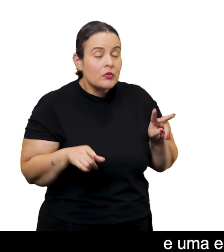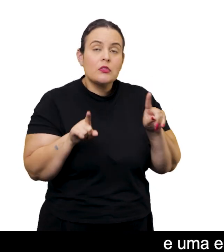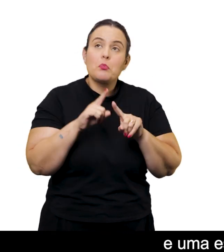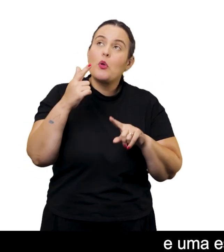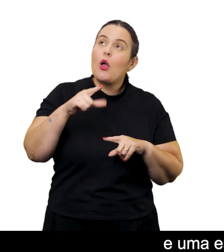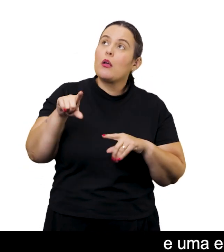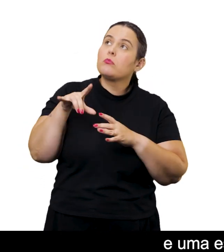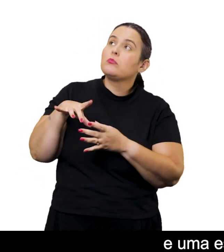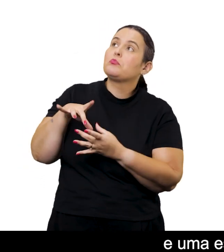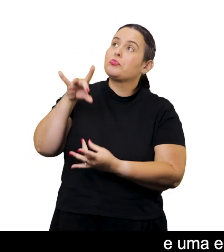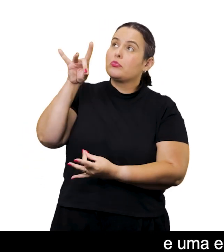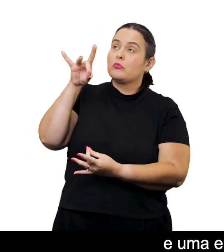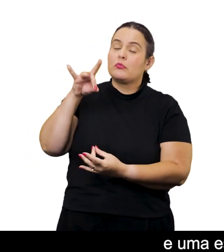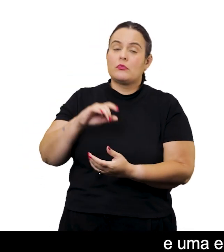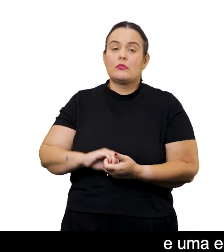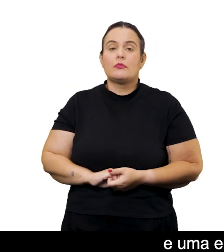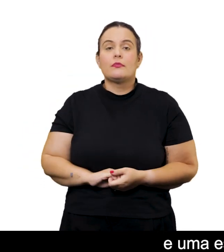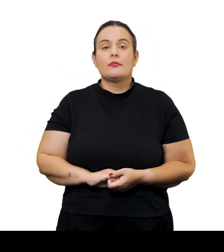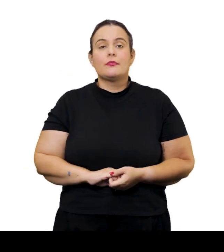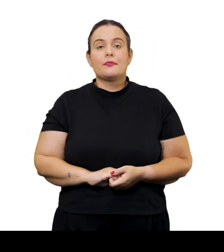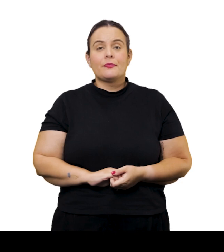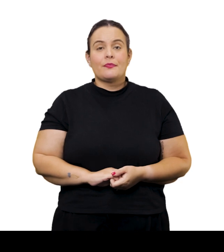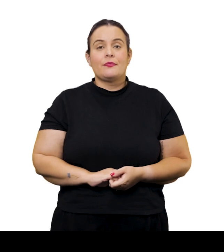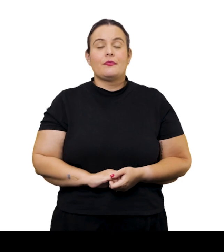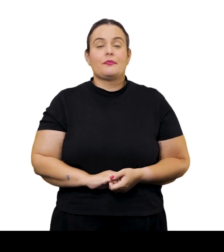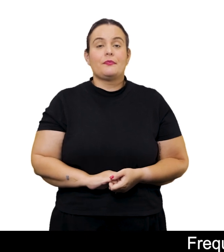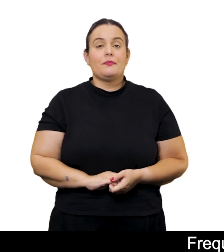uma escultura que pende do teto no canto esquerdo.